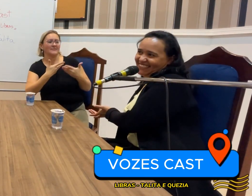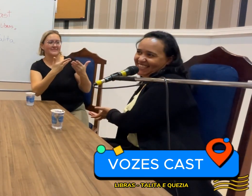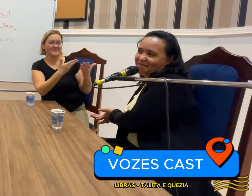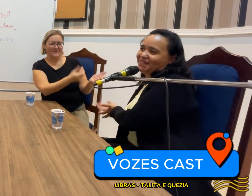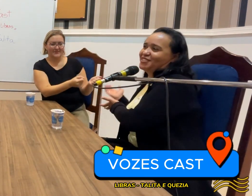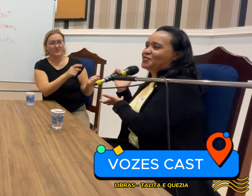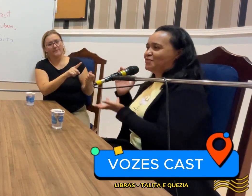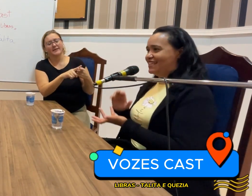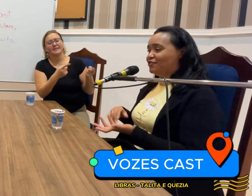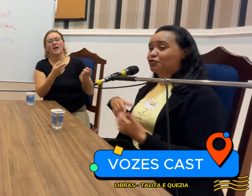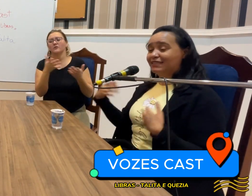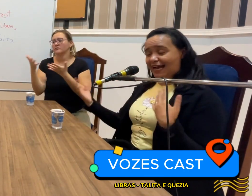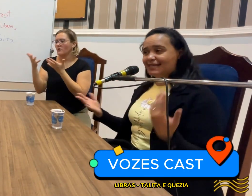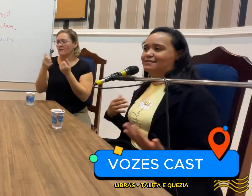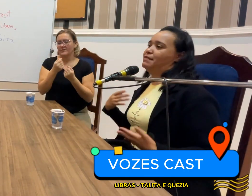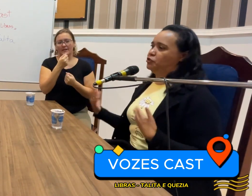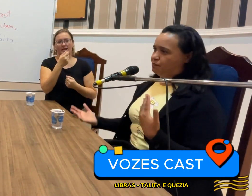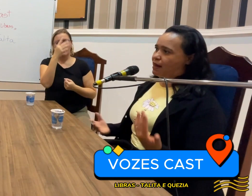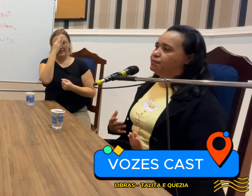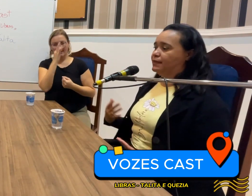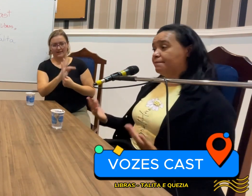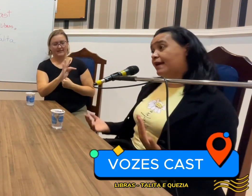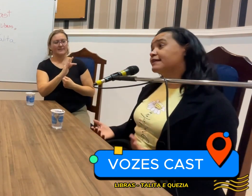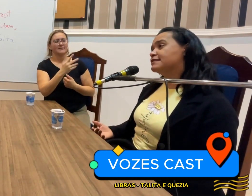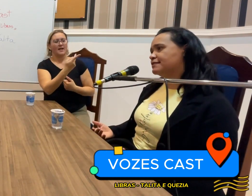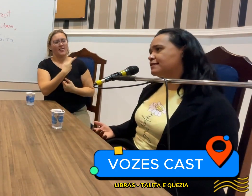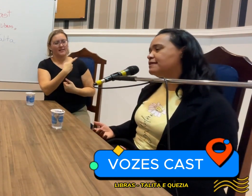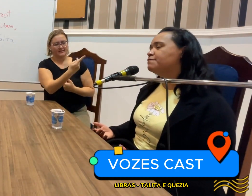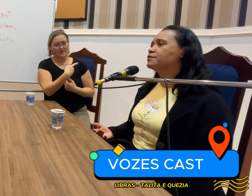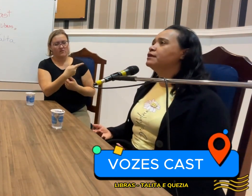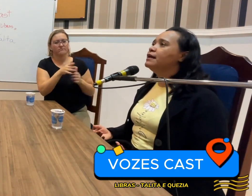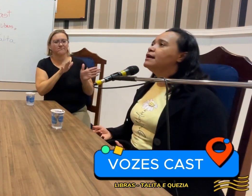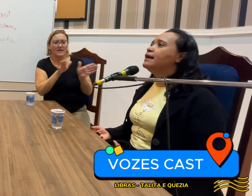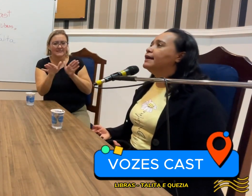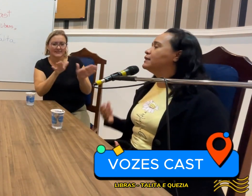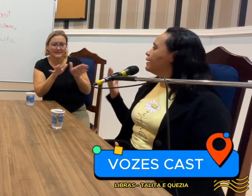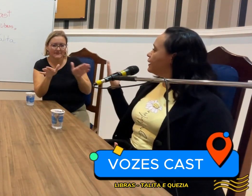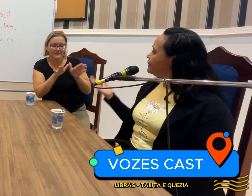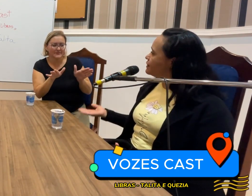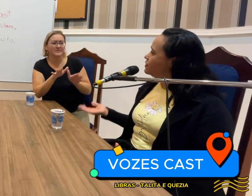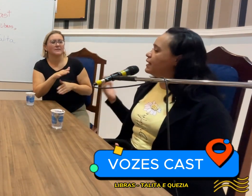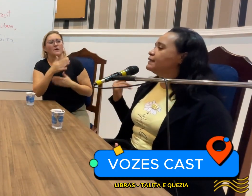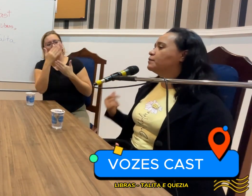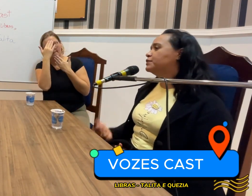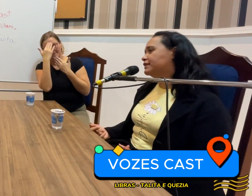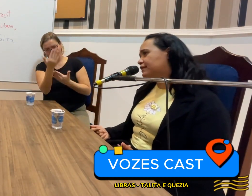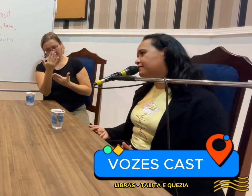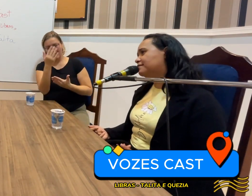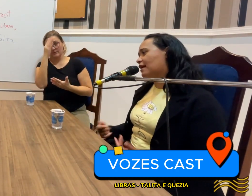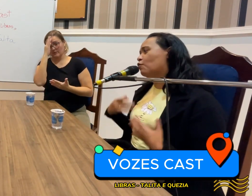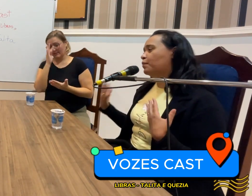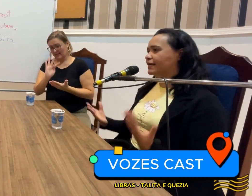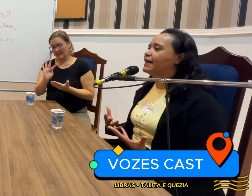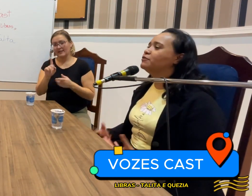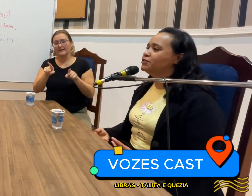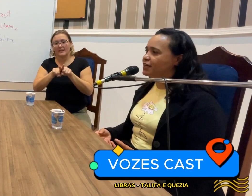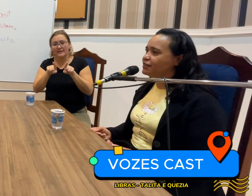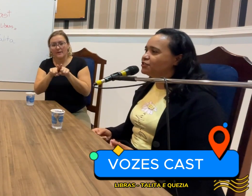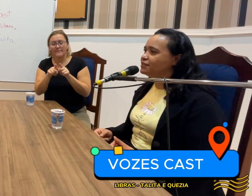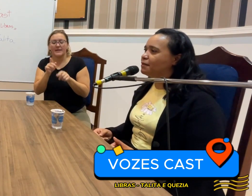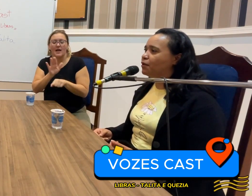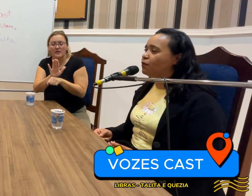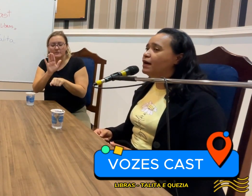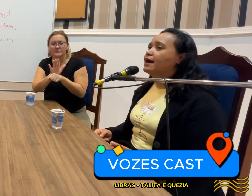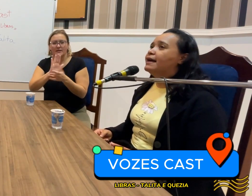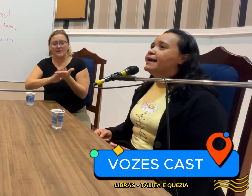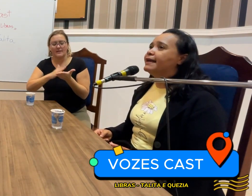a ela, né, para a gente poder tornar esse bate-papo também acessível. Então, agradeço a Thalita por ter acompanhado a